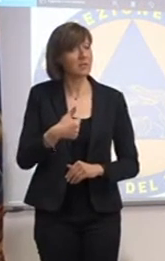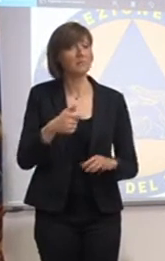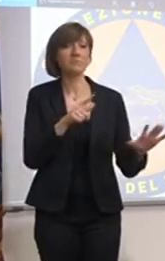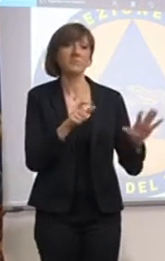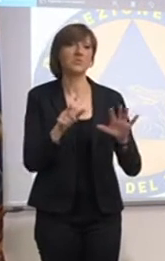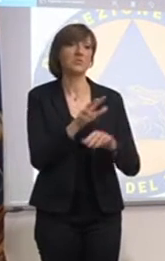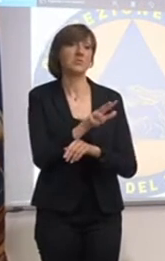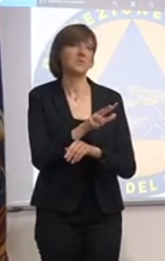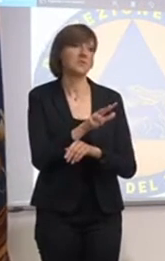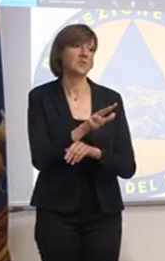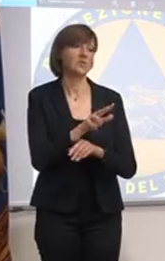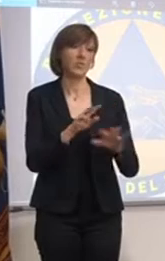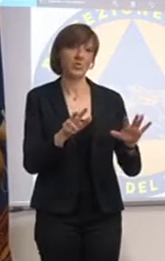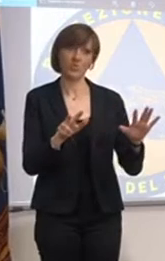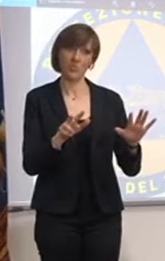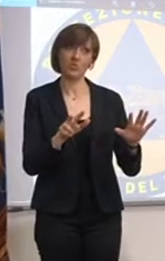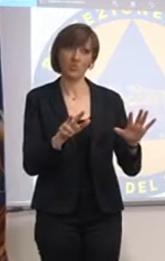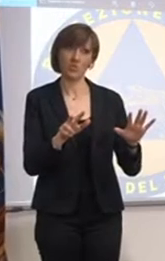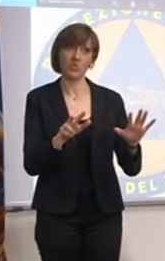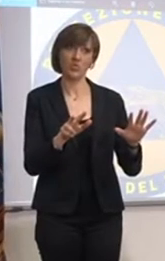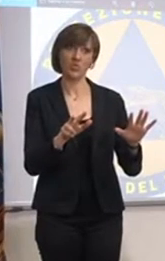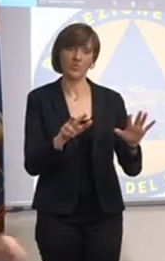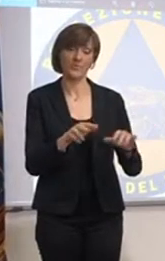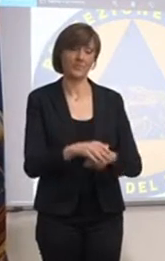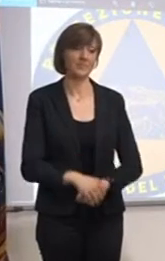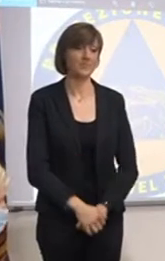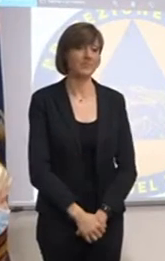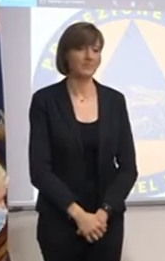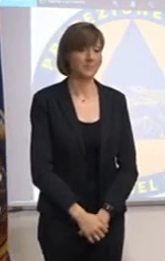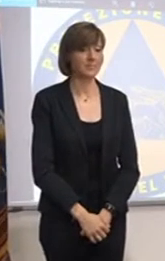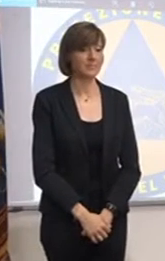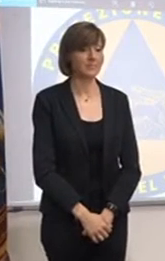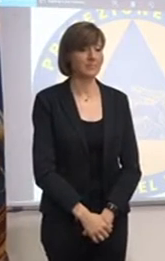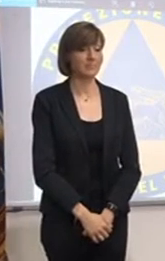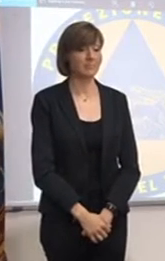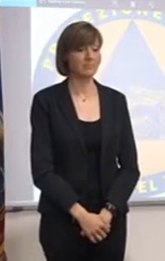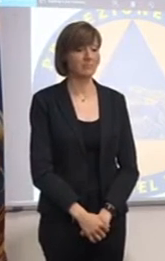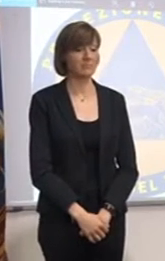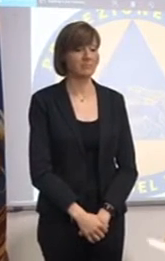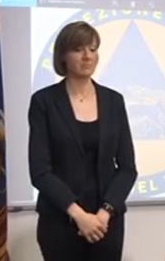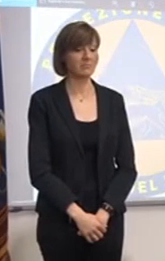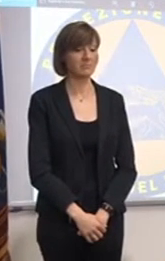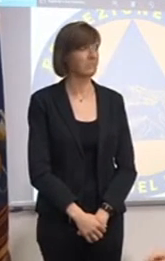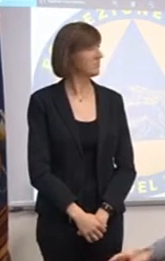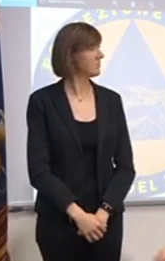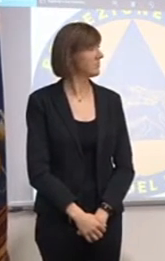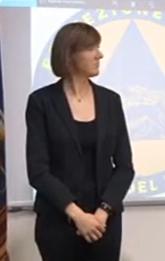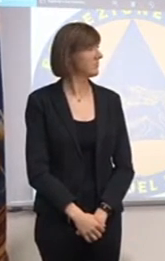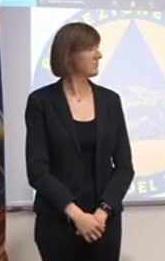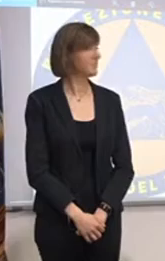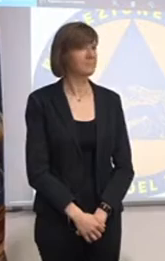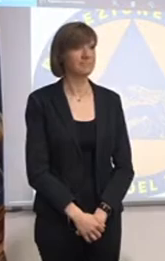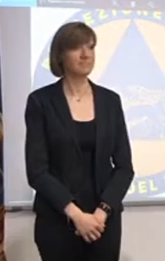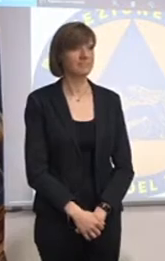758, 75 in meno rispetto a ieri, i ricoverati 221, di cui 30 sono Covid. Terapie intensive in